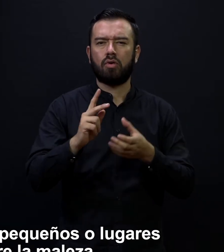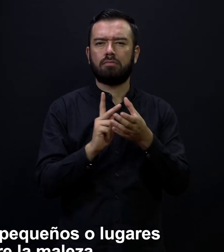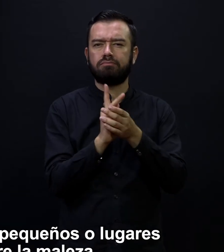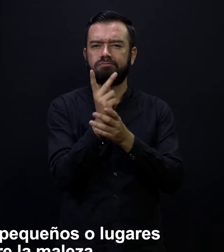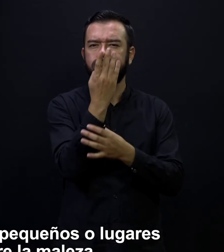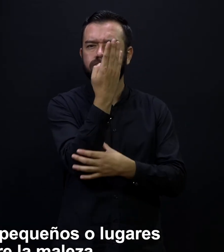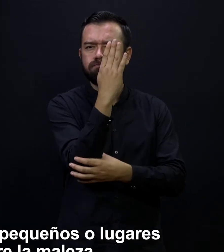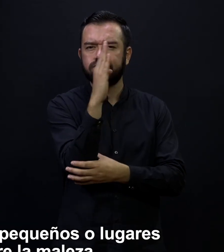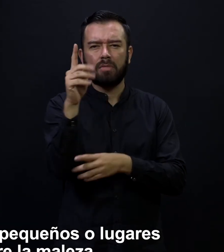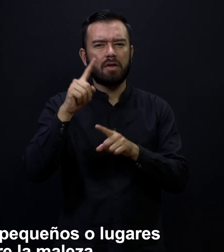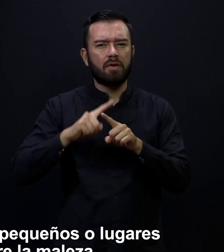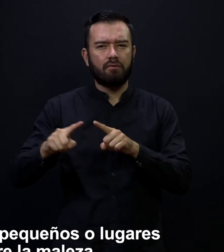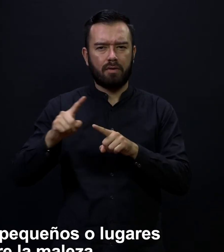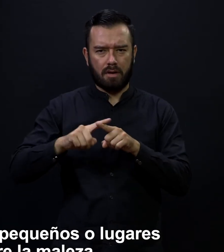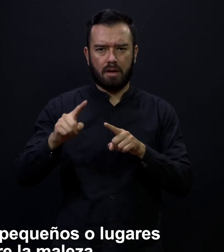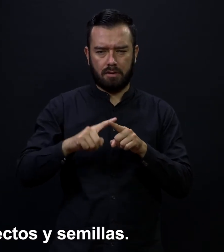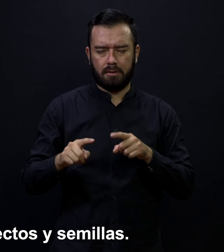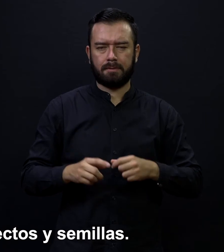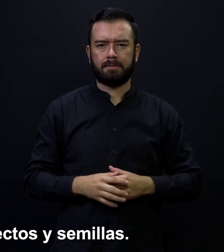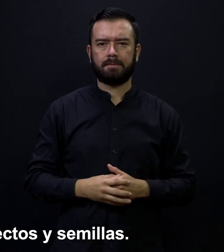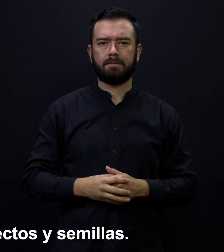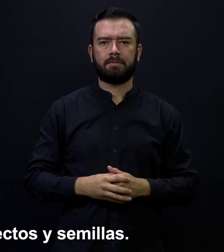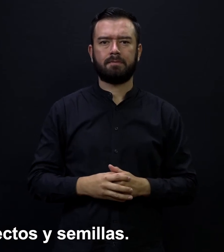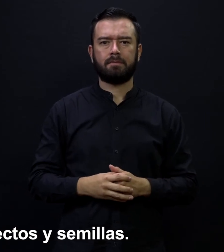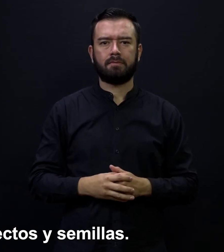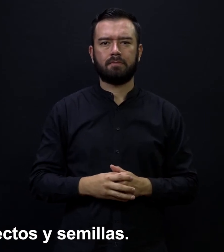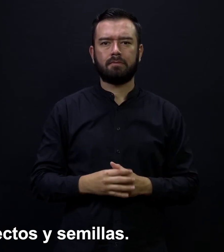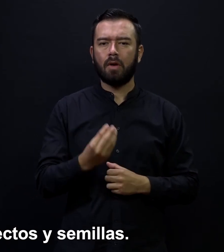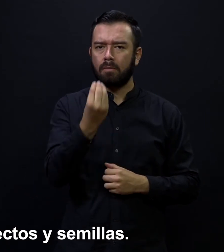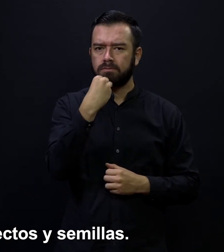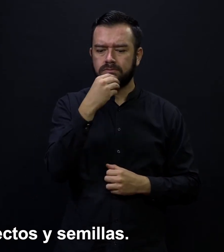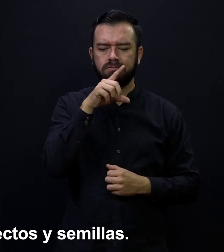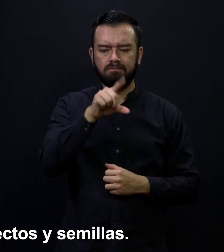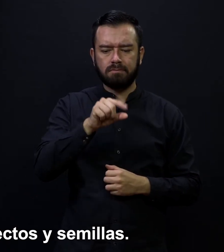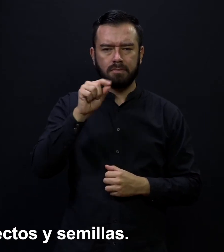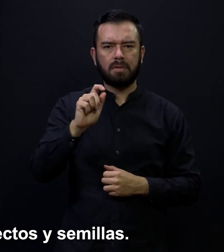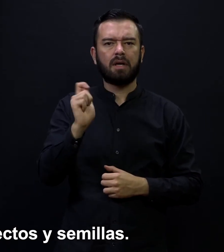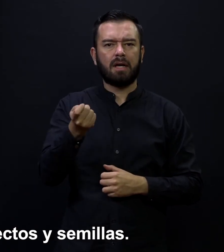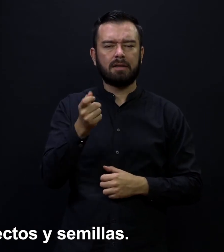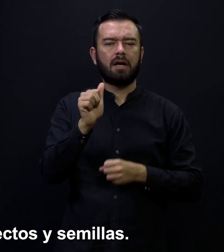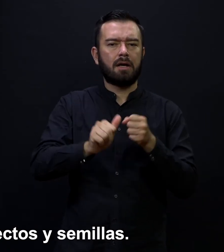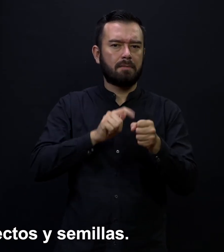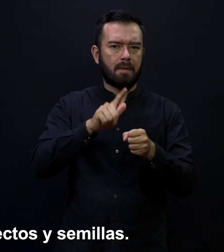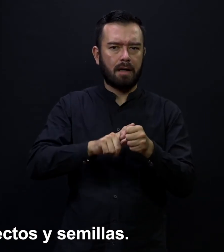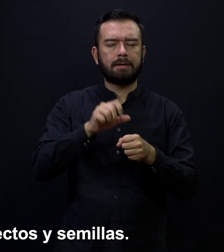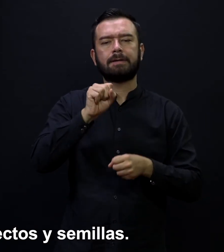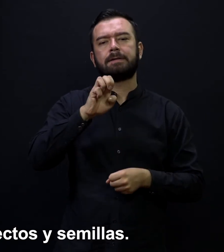húmedos y entre la maleza. Se alimenta de insectos y semillas.